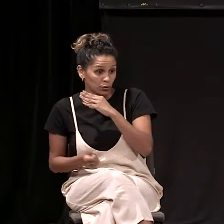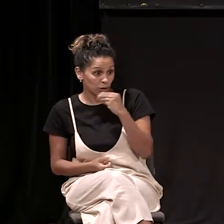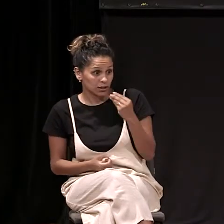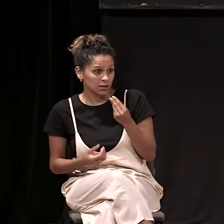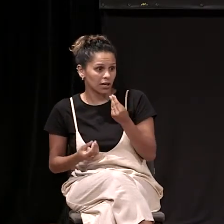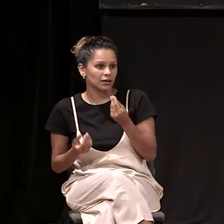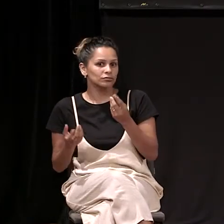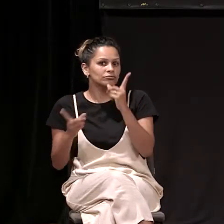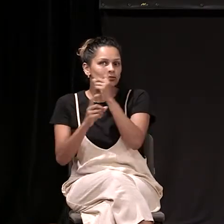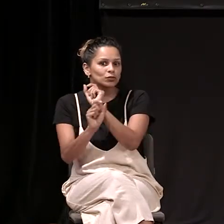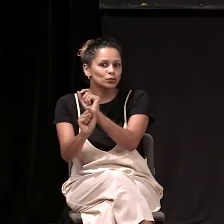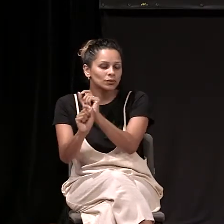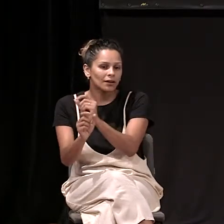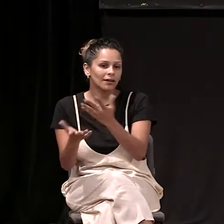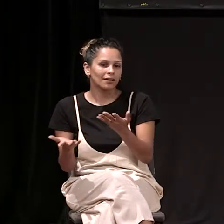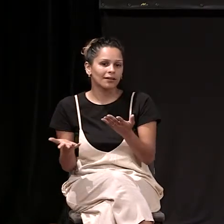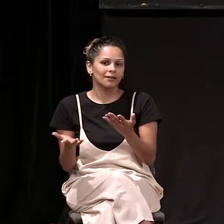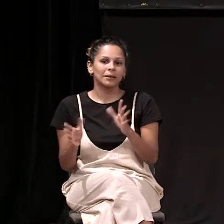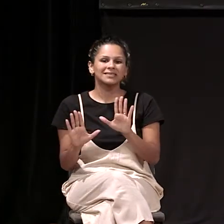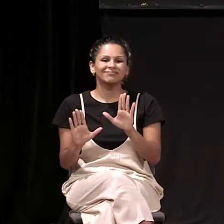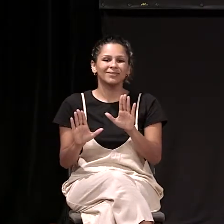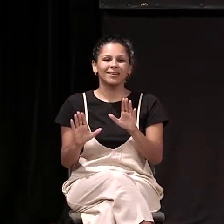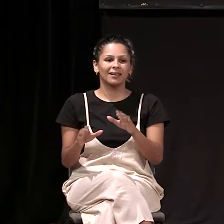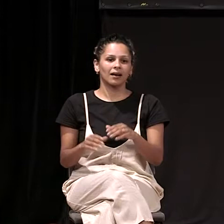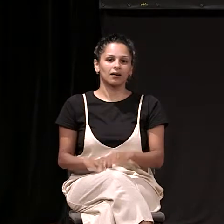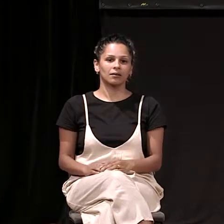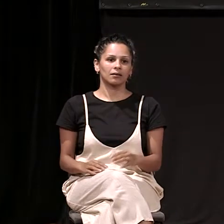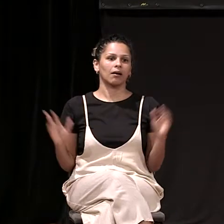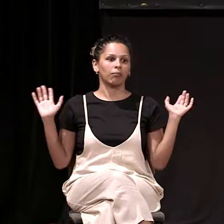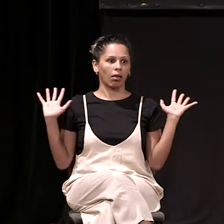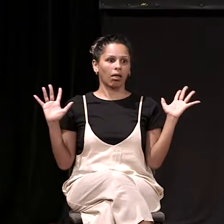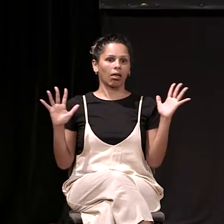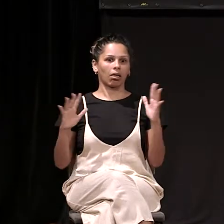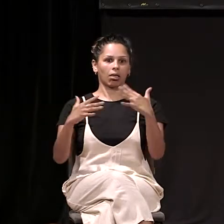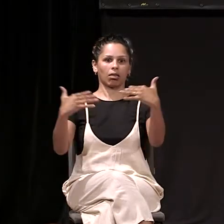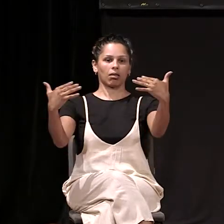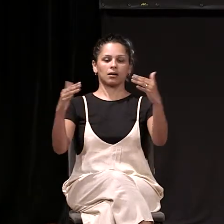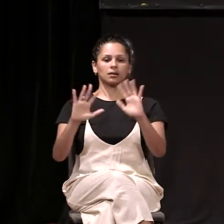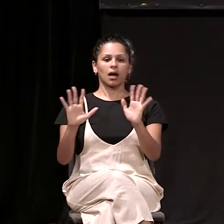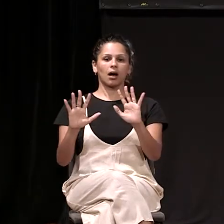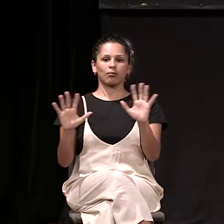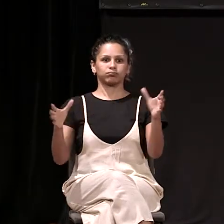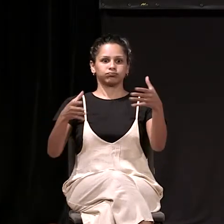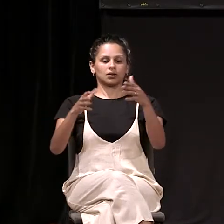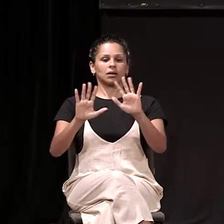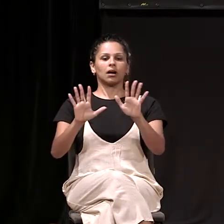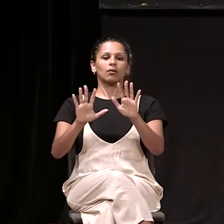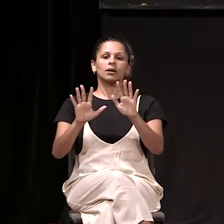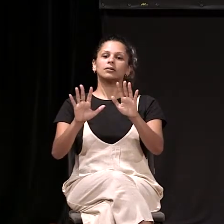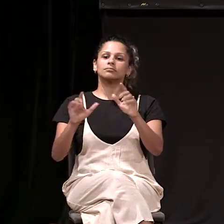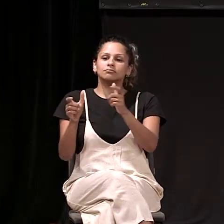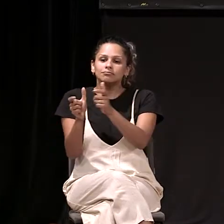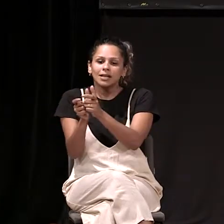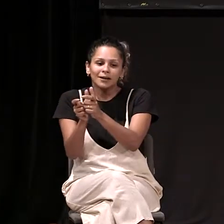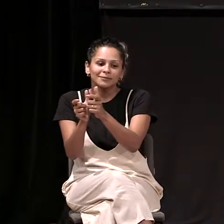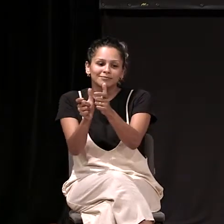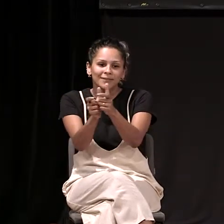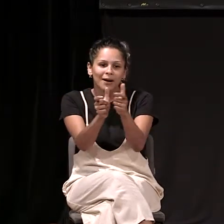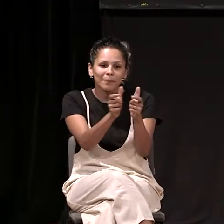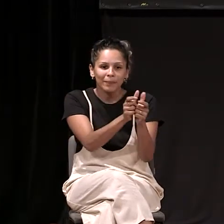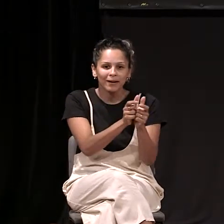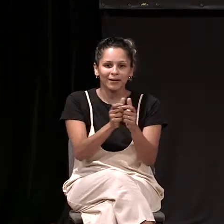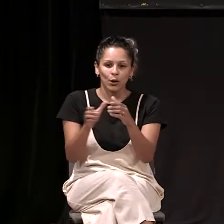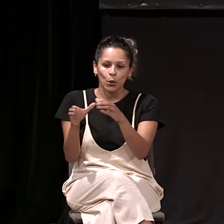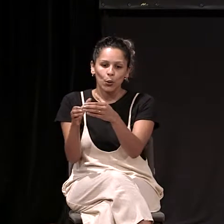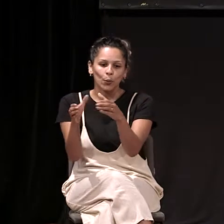grande, faz pequenos grupos para eles trocarem, põe um vídeo, depois discute. Então, sempre com uma metodologia